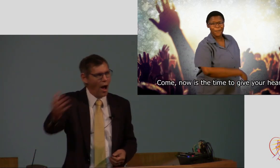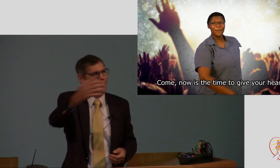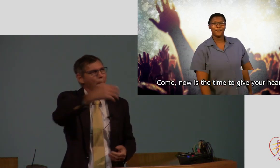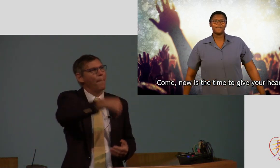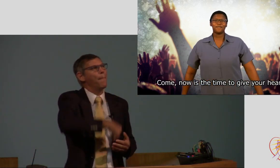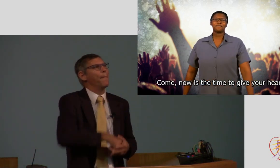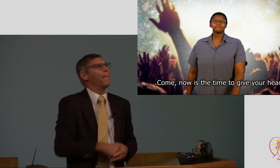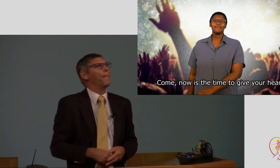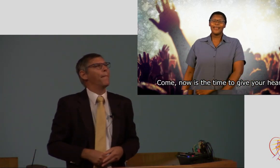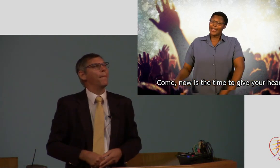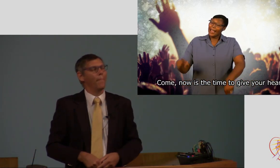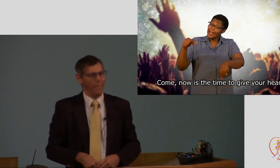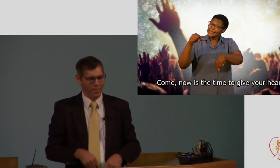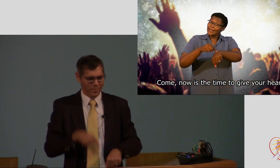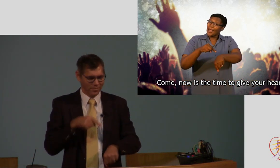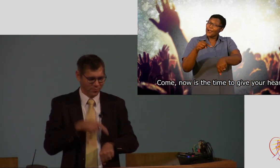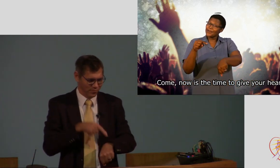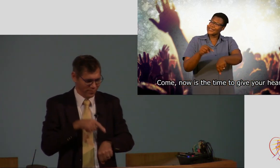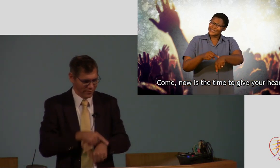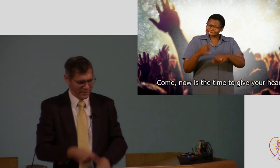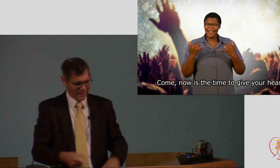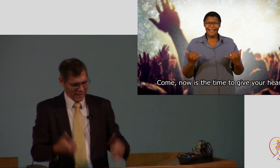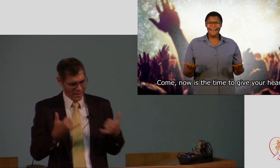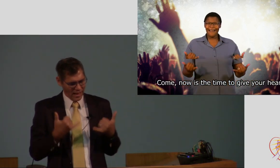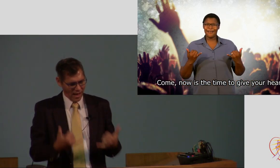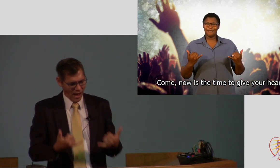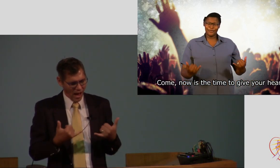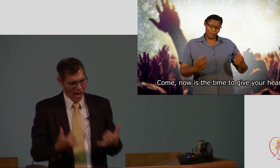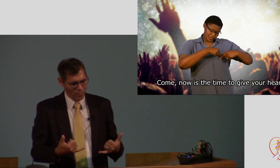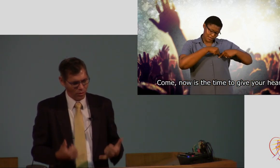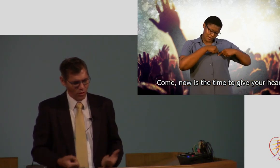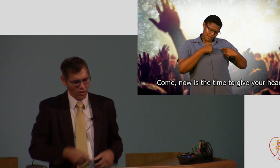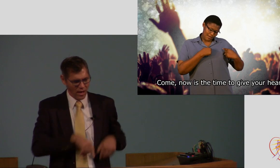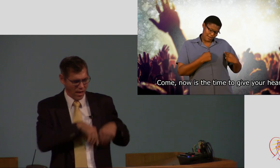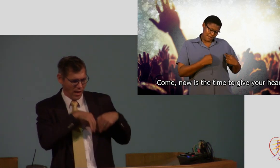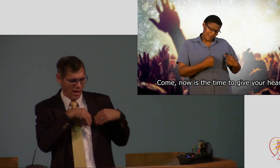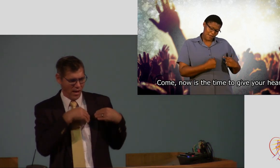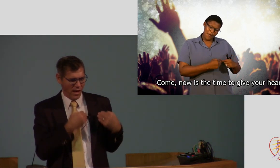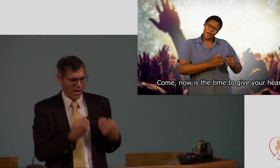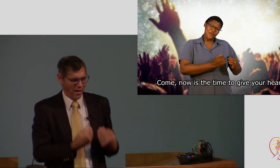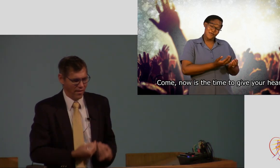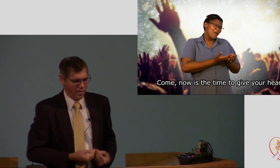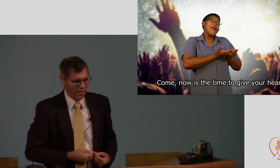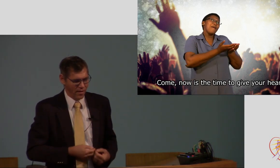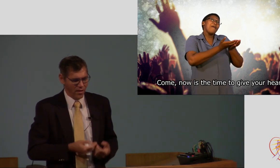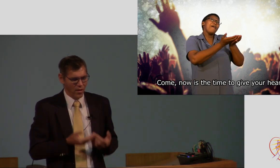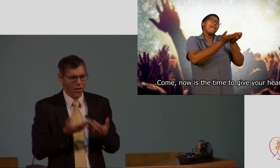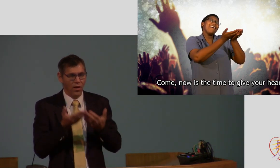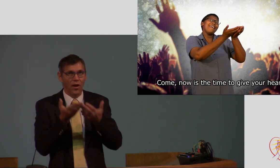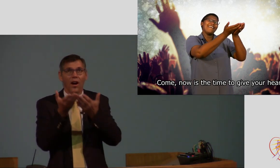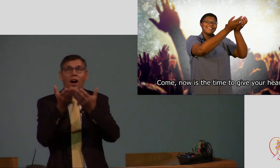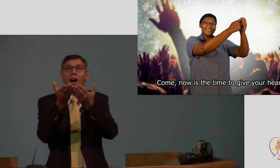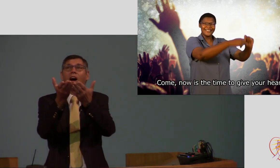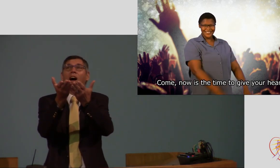Come, now is the time to give your heart.